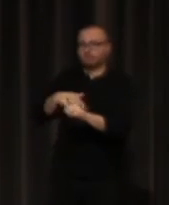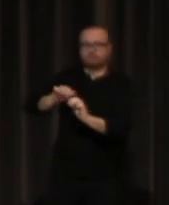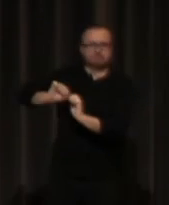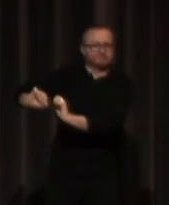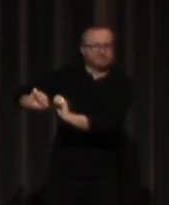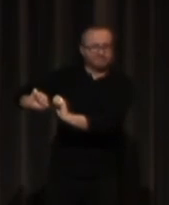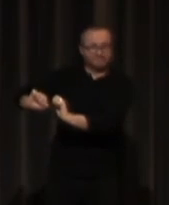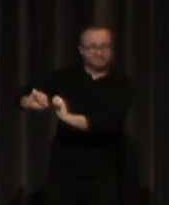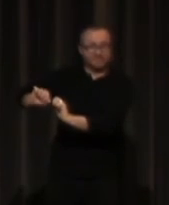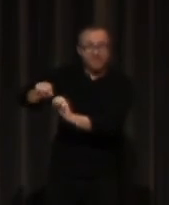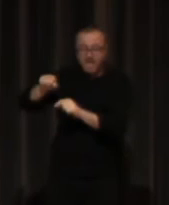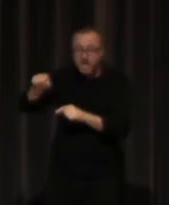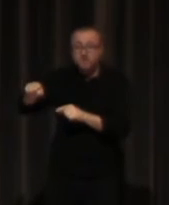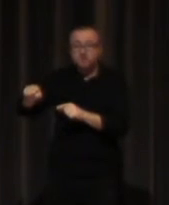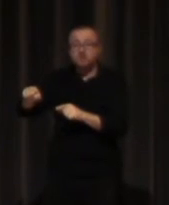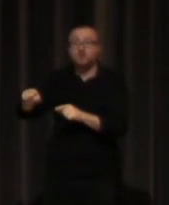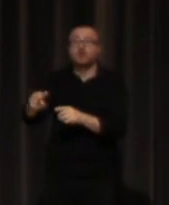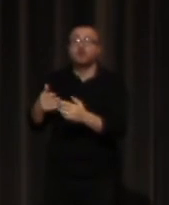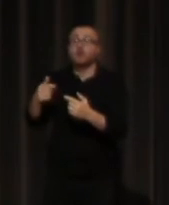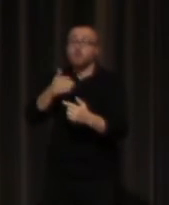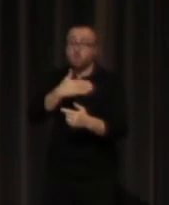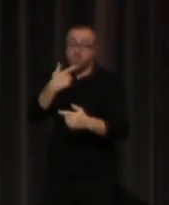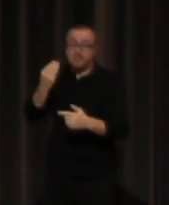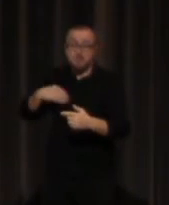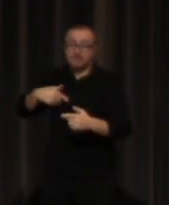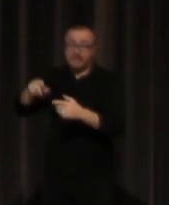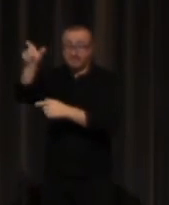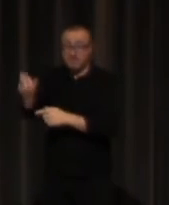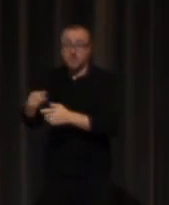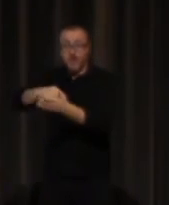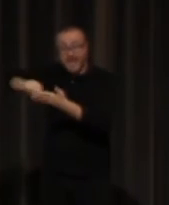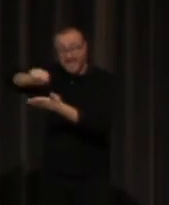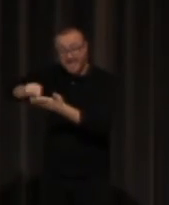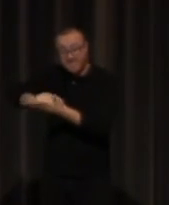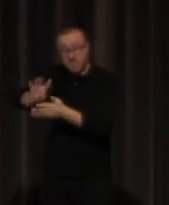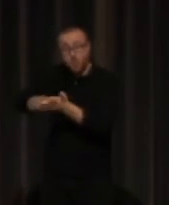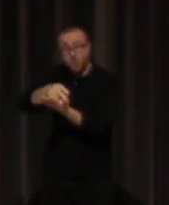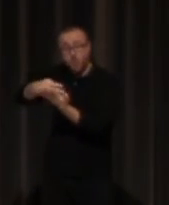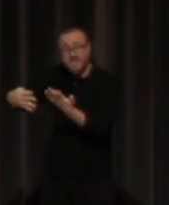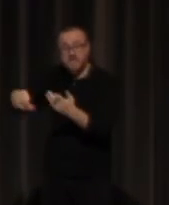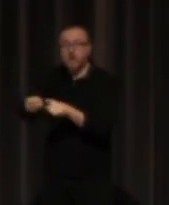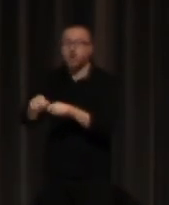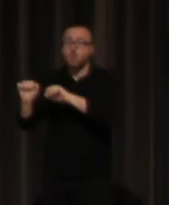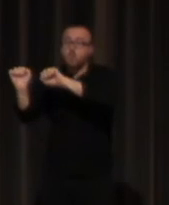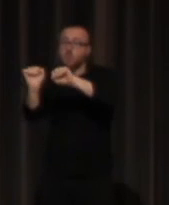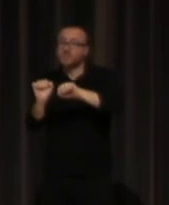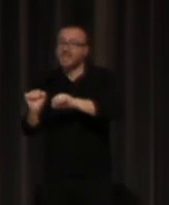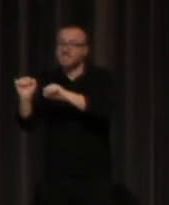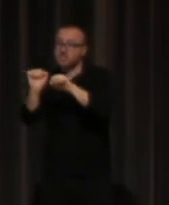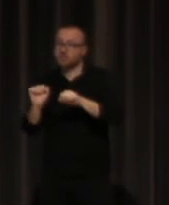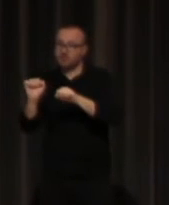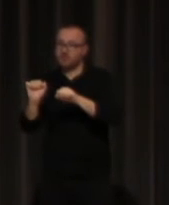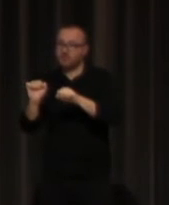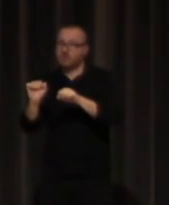es construís aquesta cova seva, la seva solidesa, per protegir-se, per poder disparar el